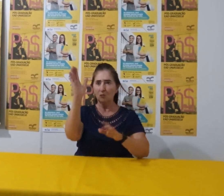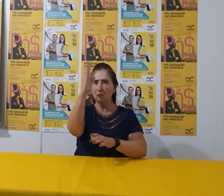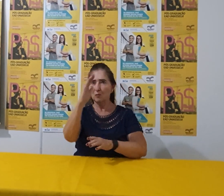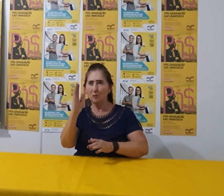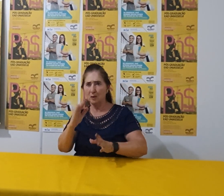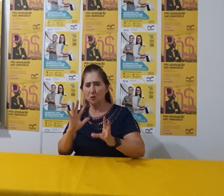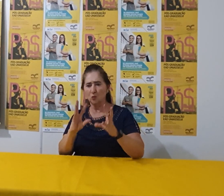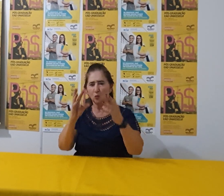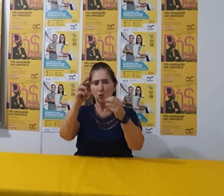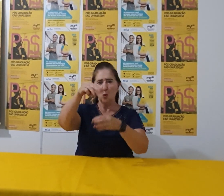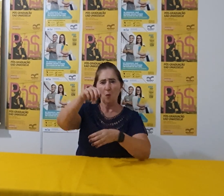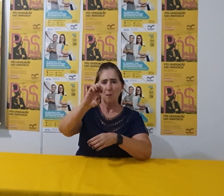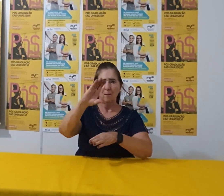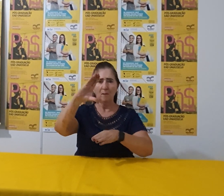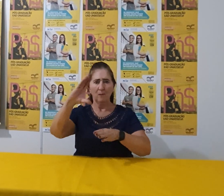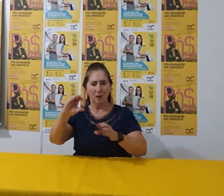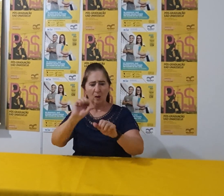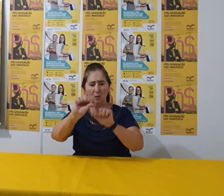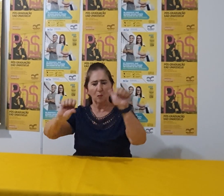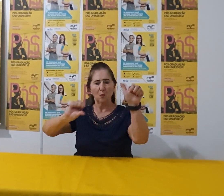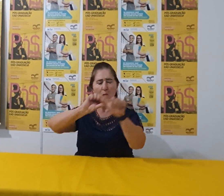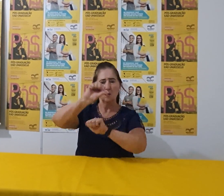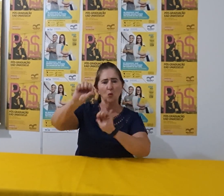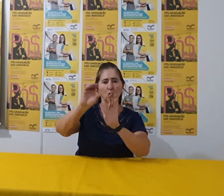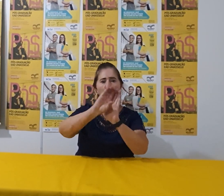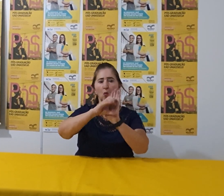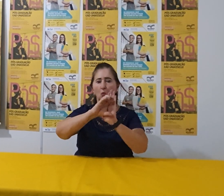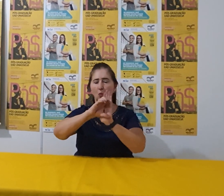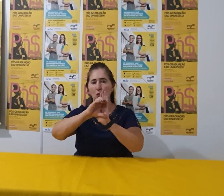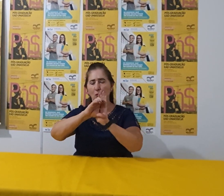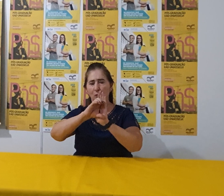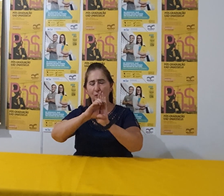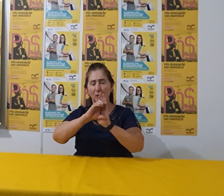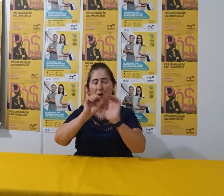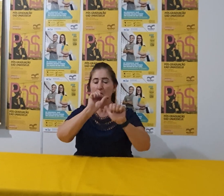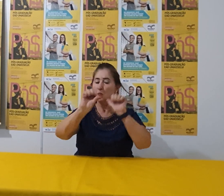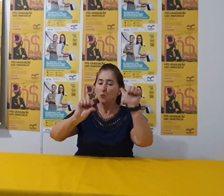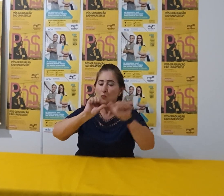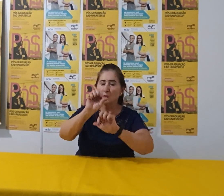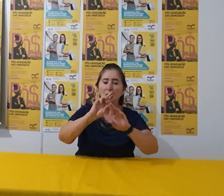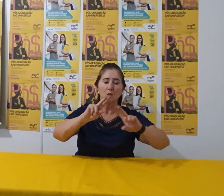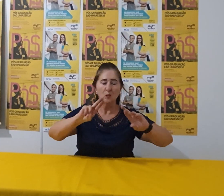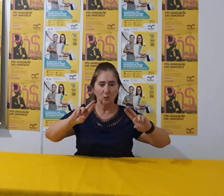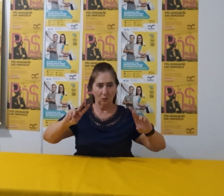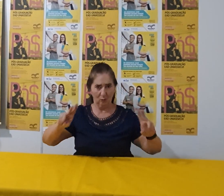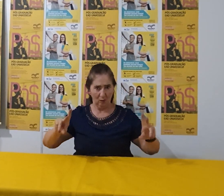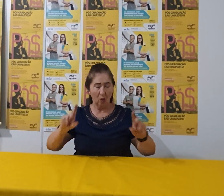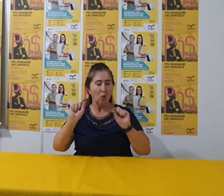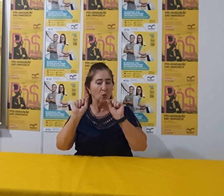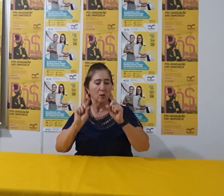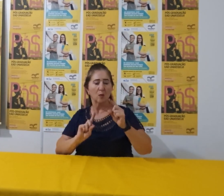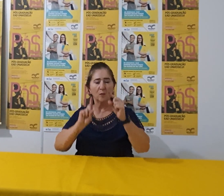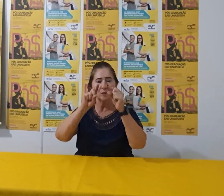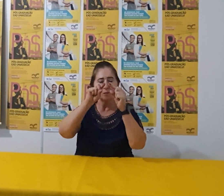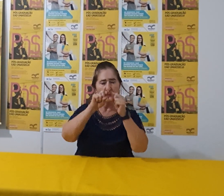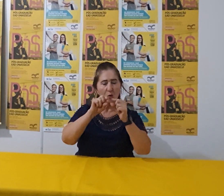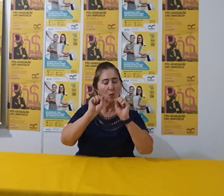uma série de mudanças em seu currículo. Tais mudanças têm o objetivo de contribuir não somente com a